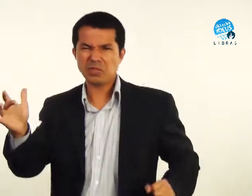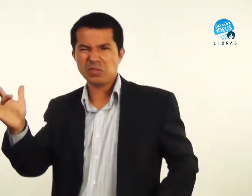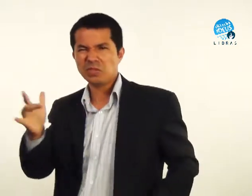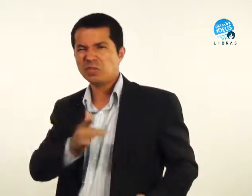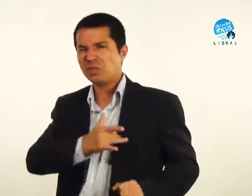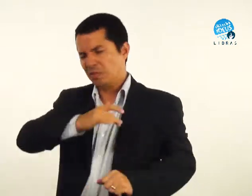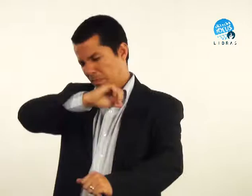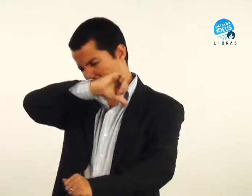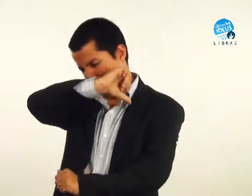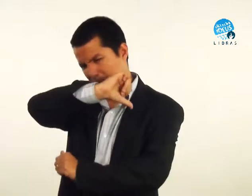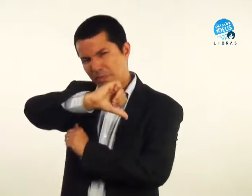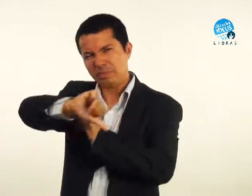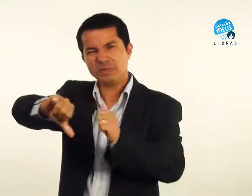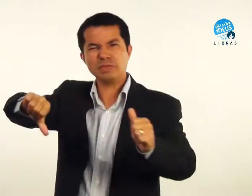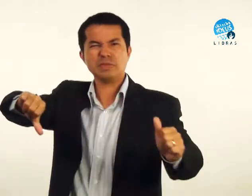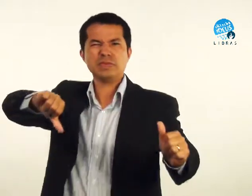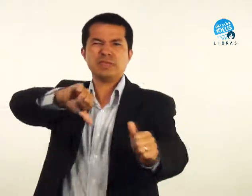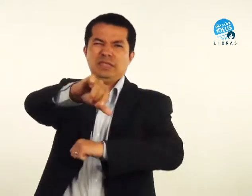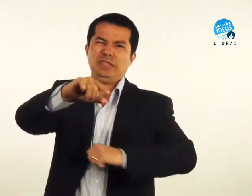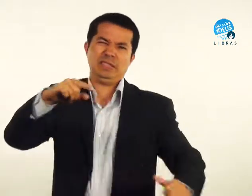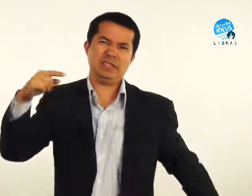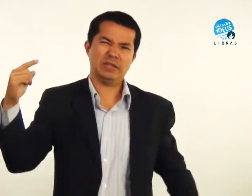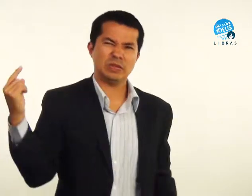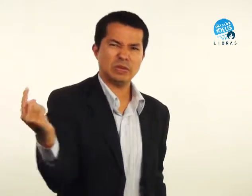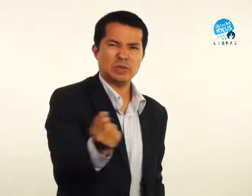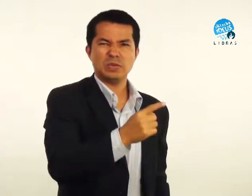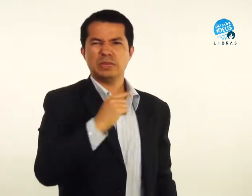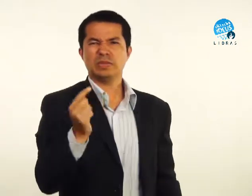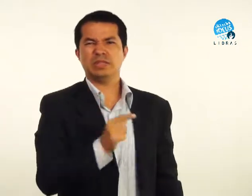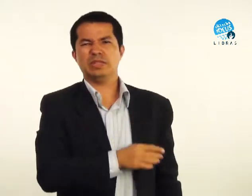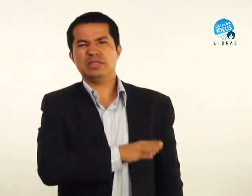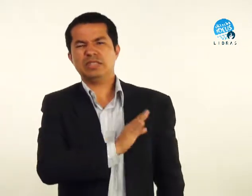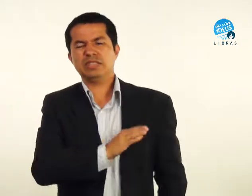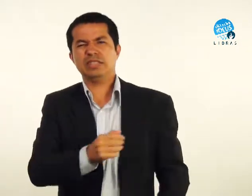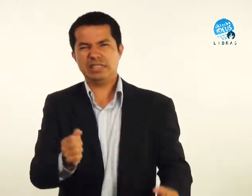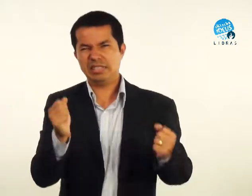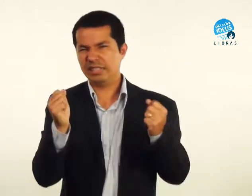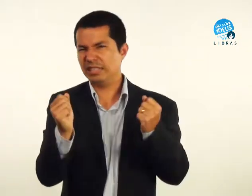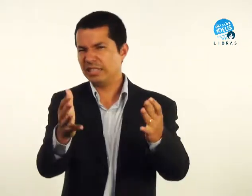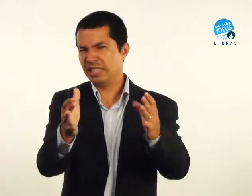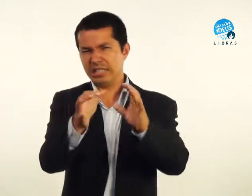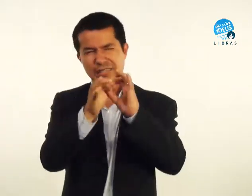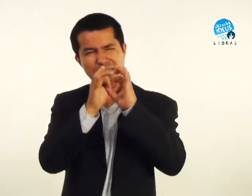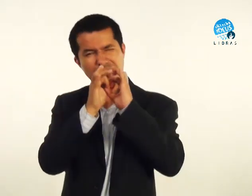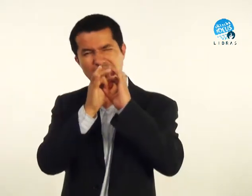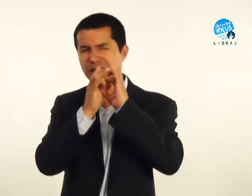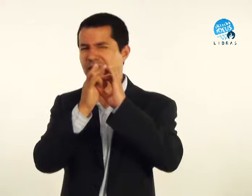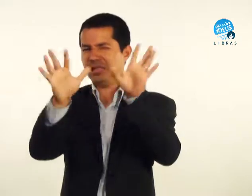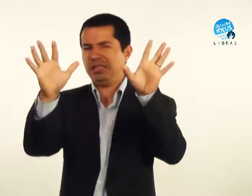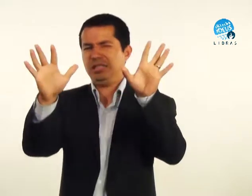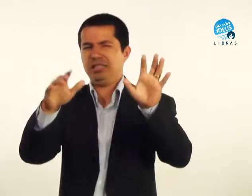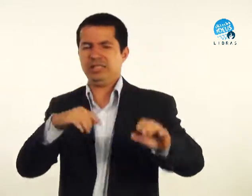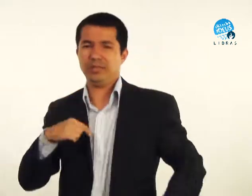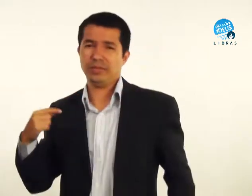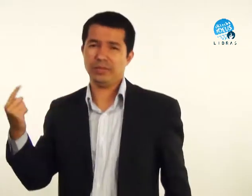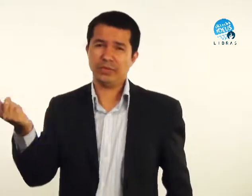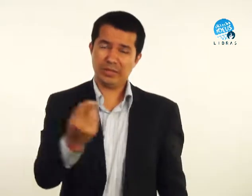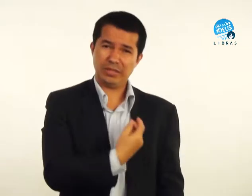e transformar o nosso coração. E libertar a nossa